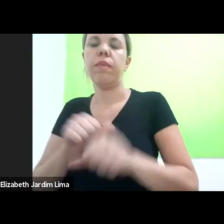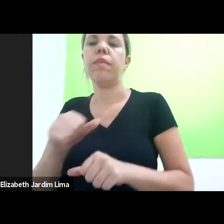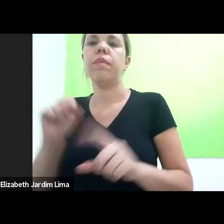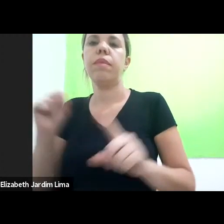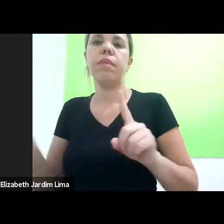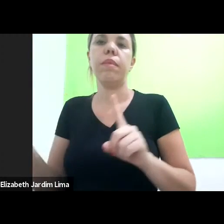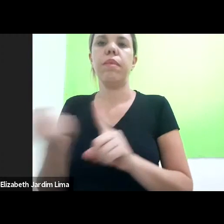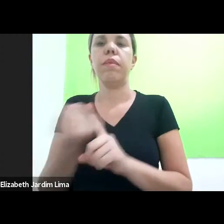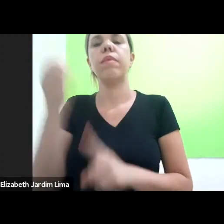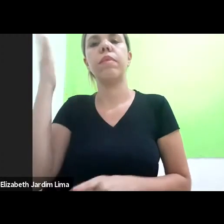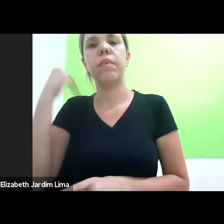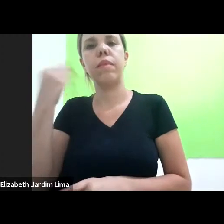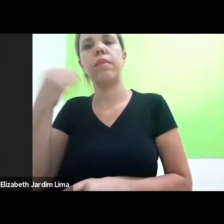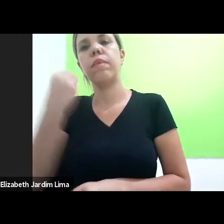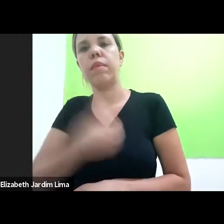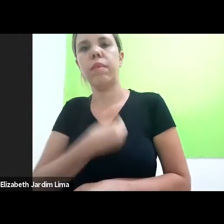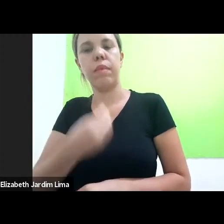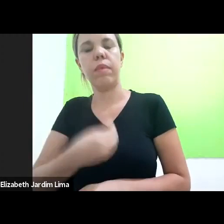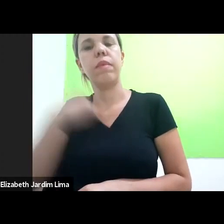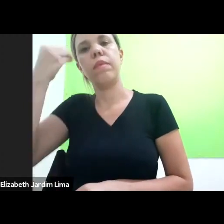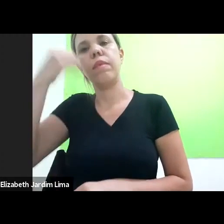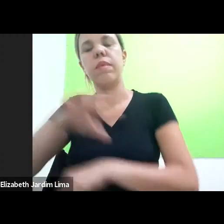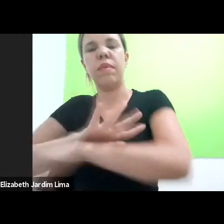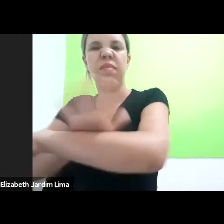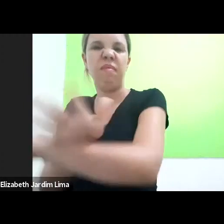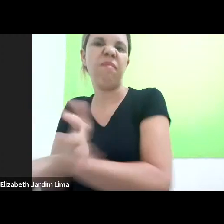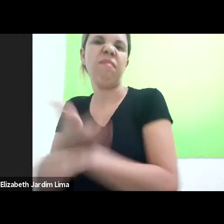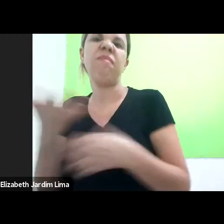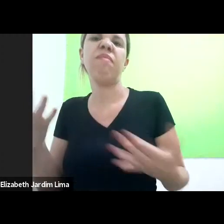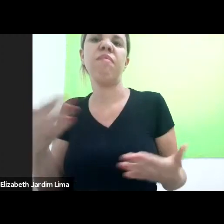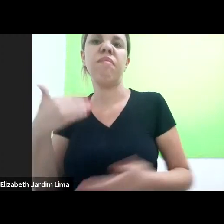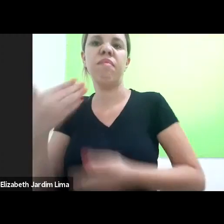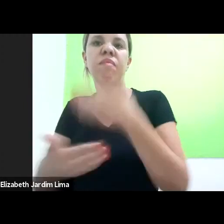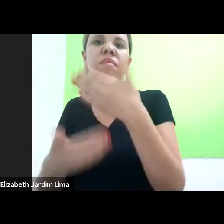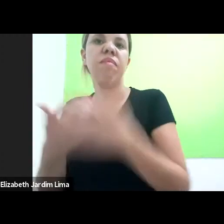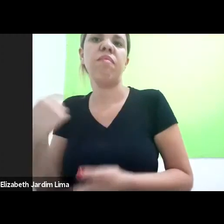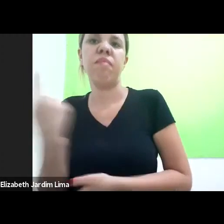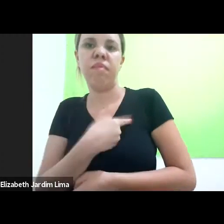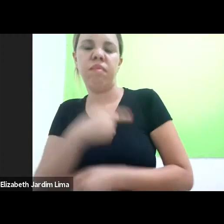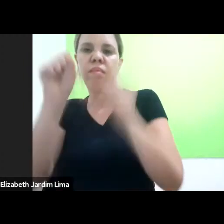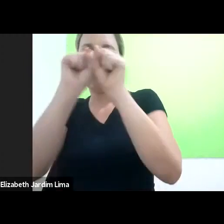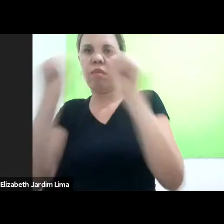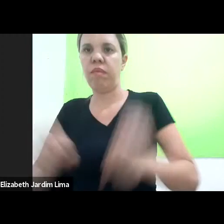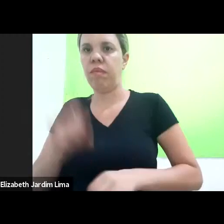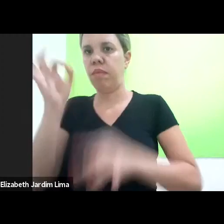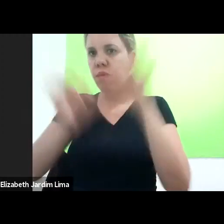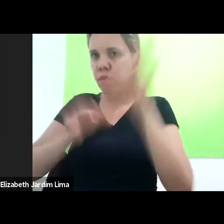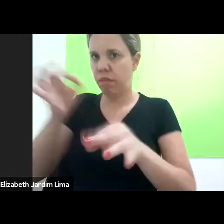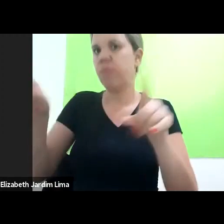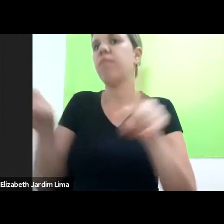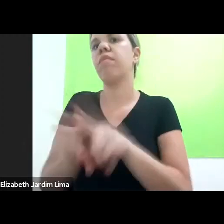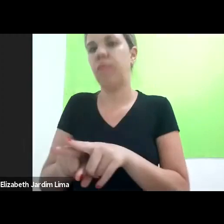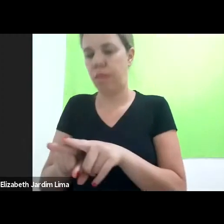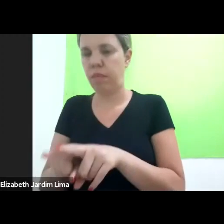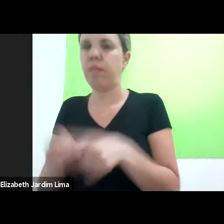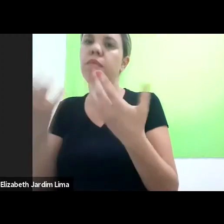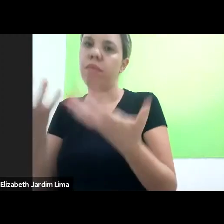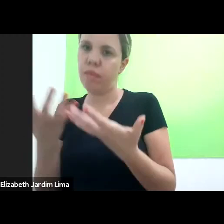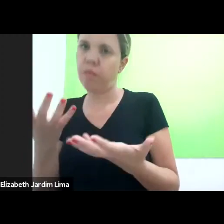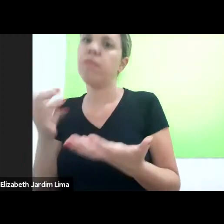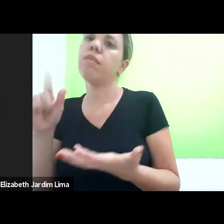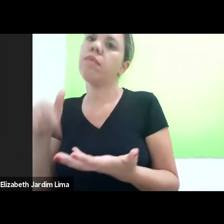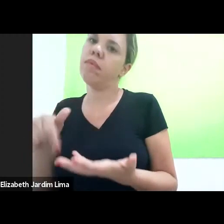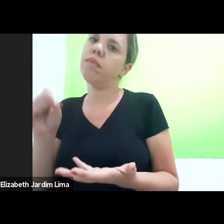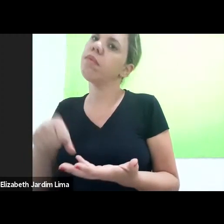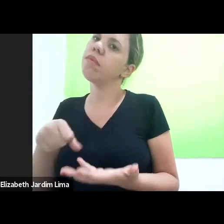sabe que a gente vive em uma sociedade racista. E, consequentemente, né, para o nosso sistema de justiça também, que, querendo ou não,